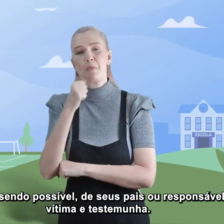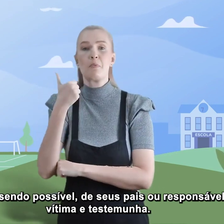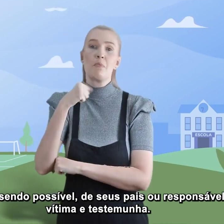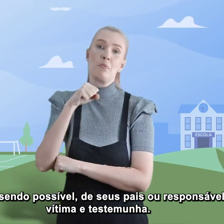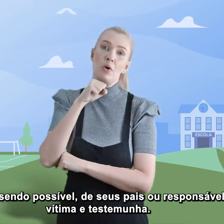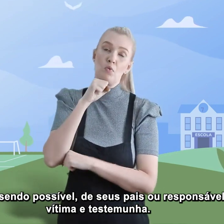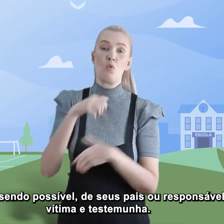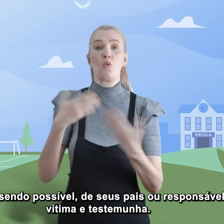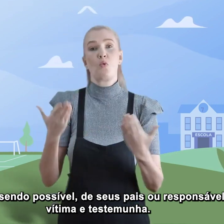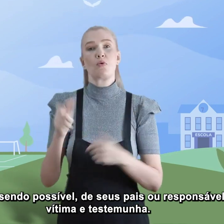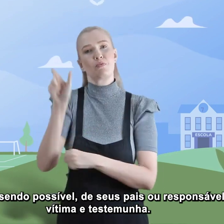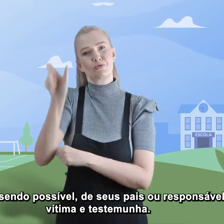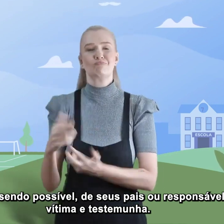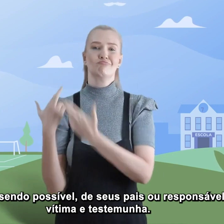testemunha.